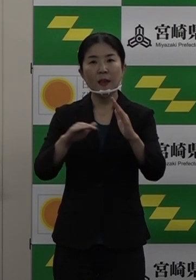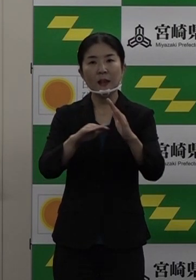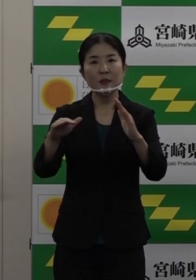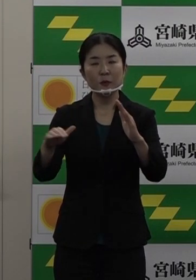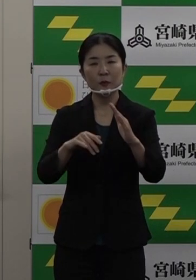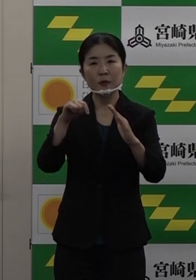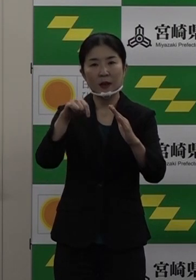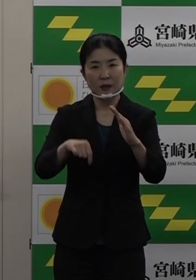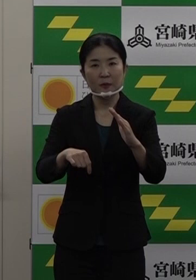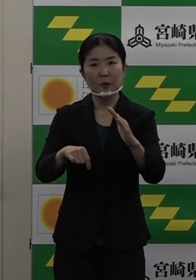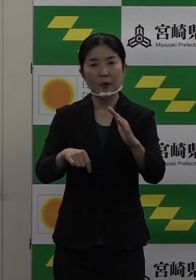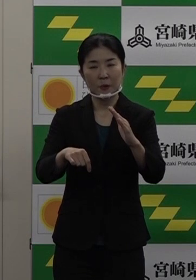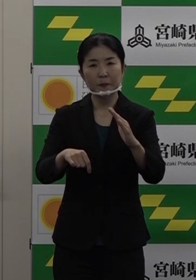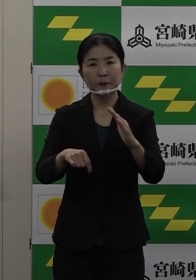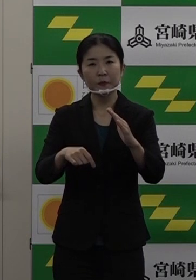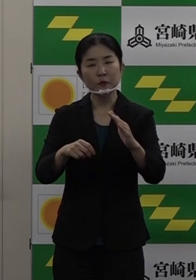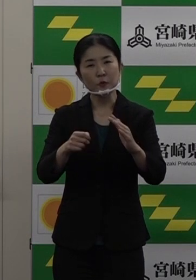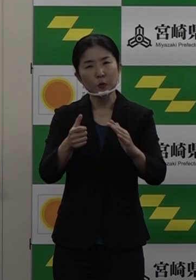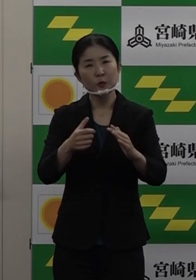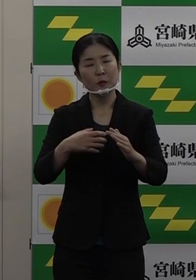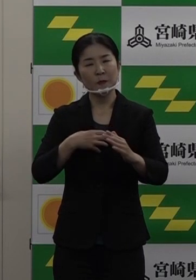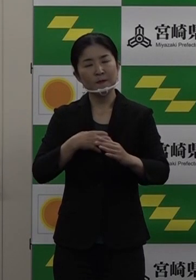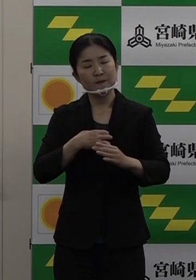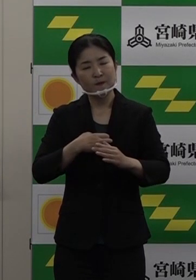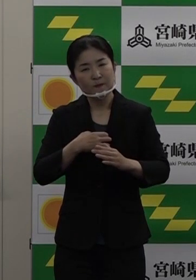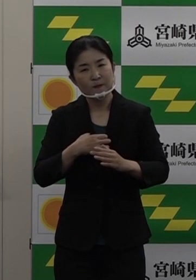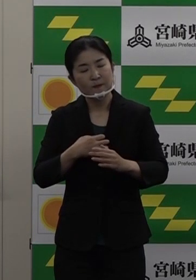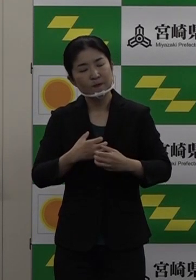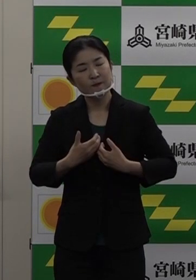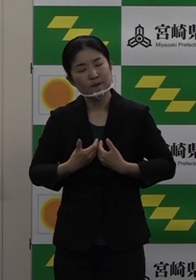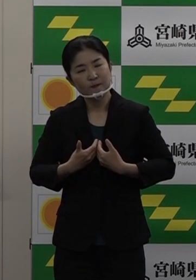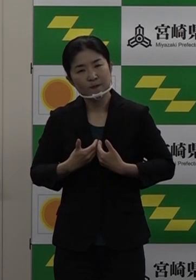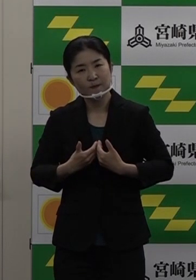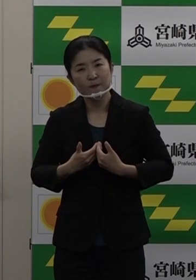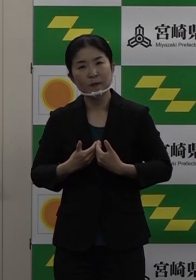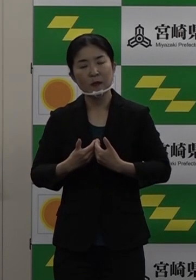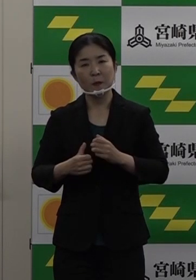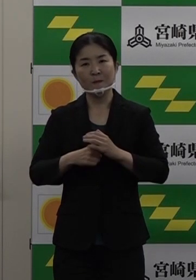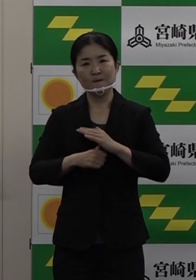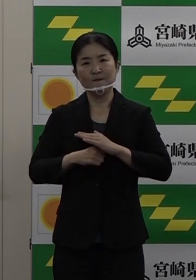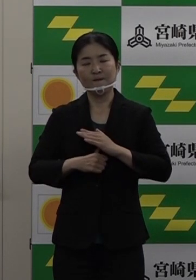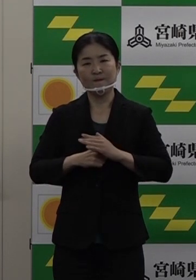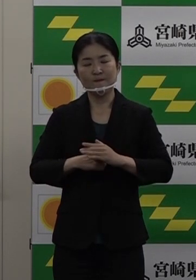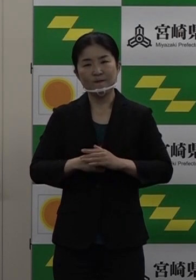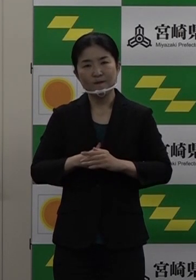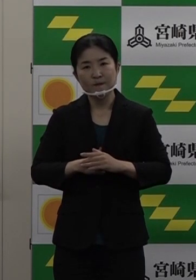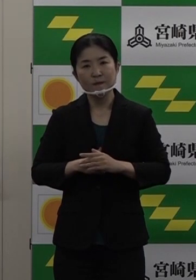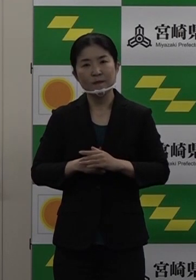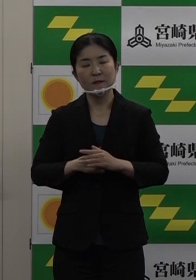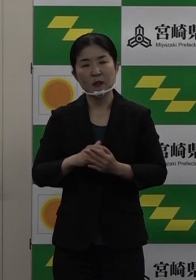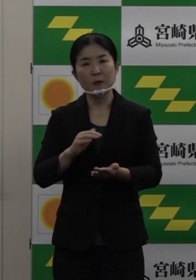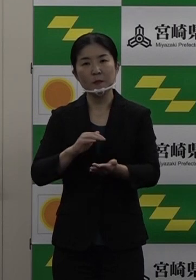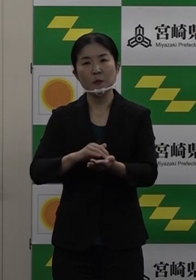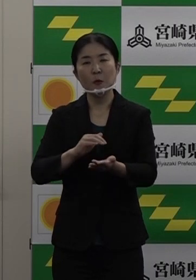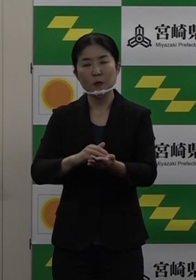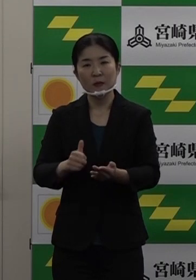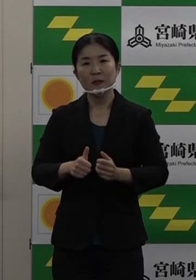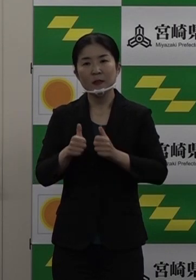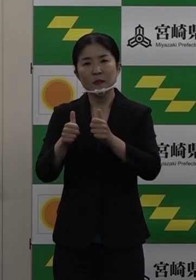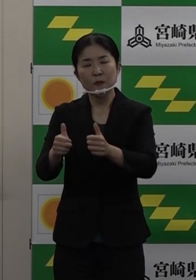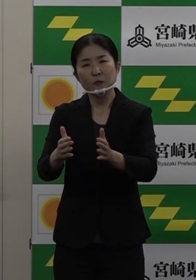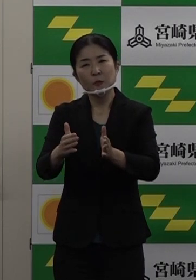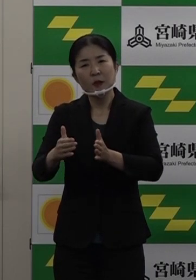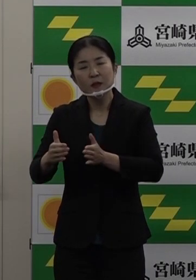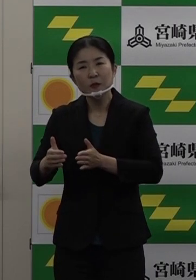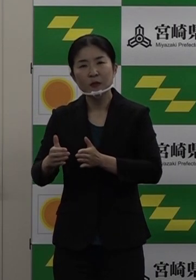ね、多少症状があっても我慢してしまった、すぐに診療を受けられなかったという受診をされな